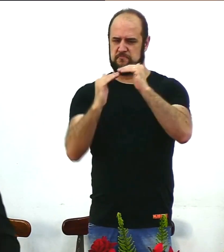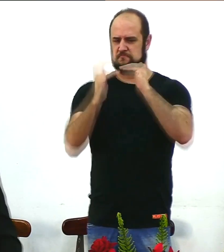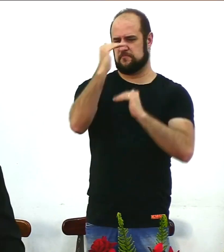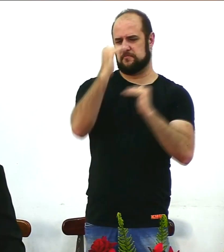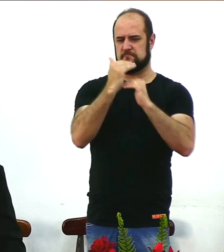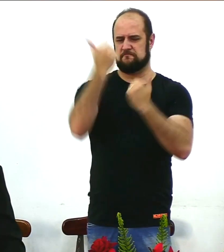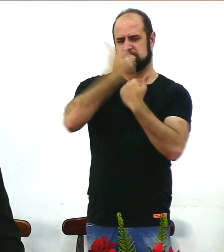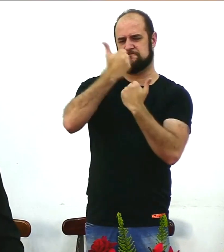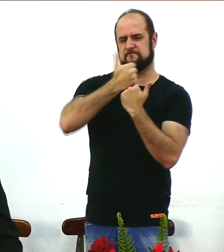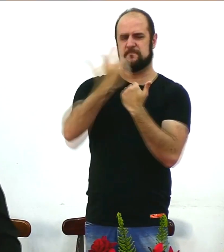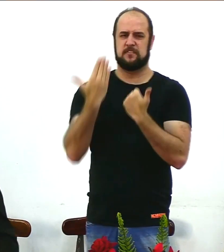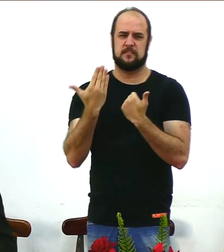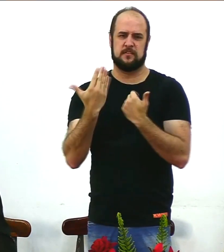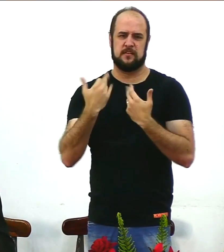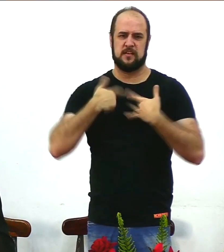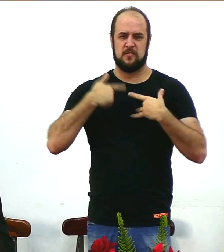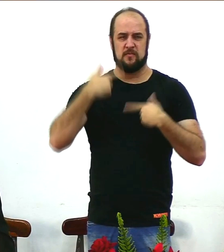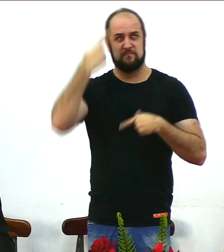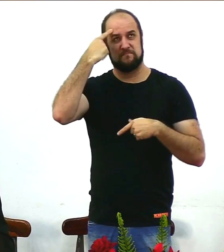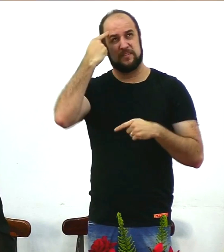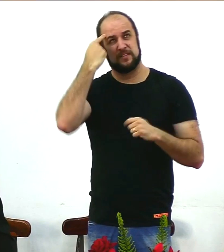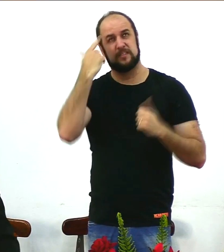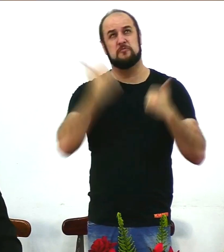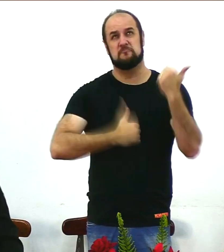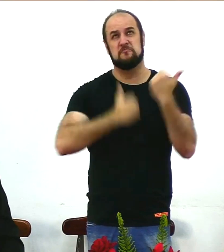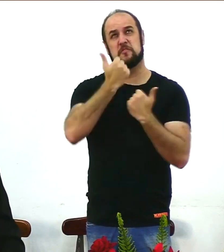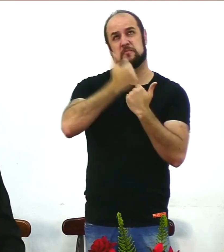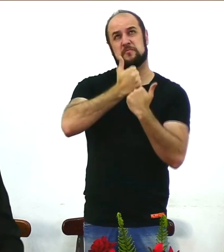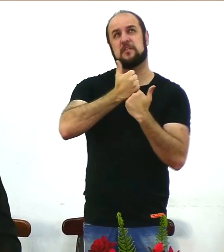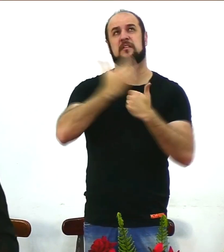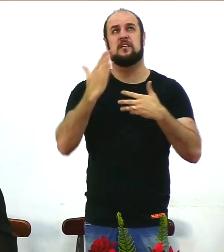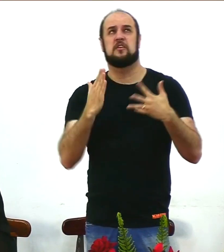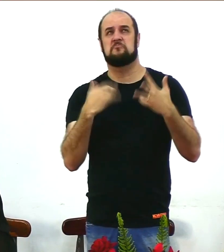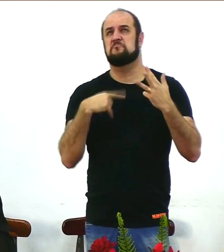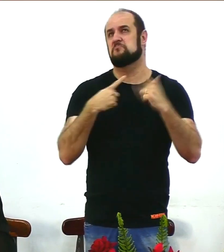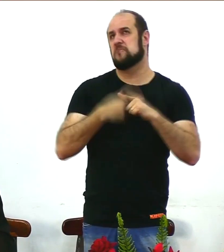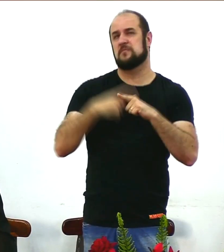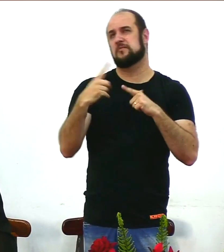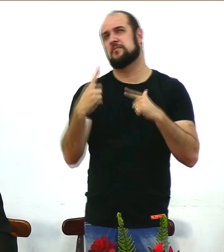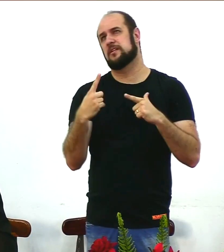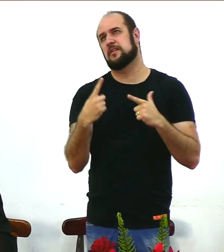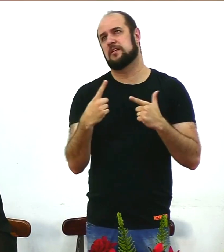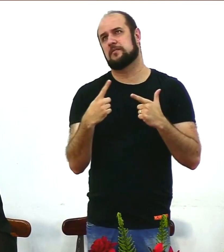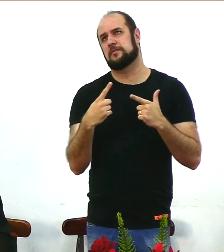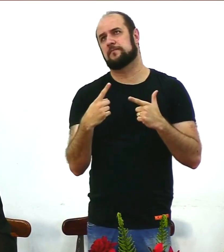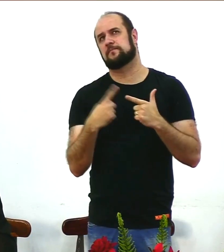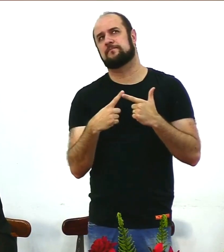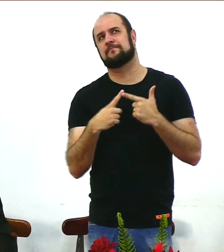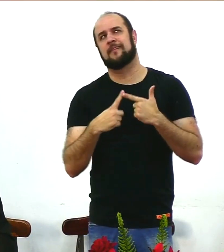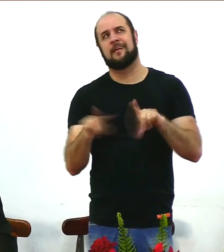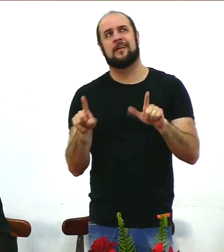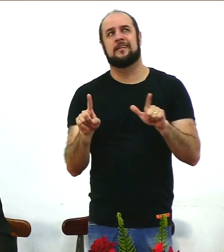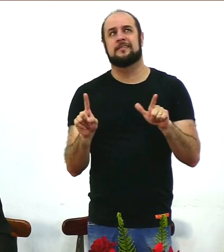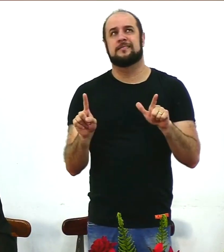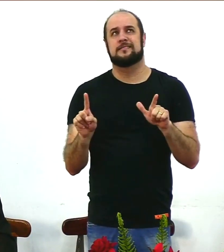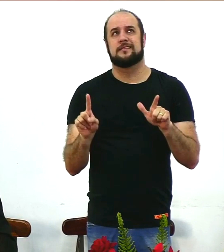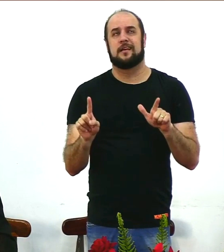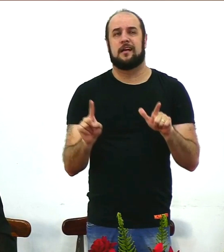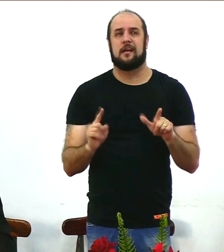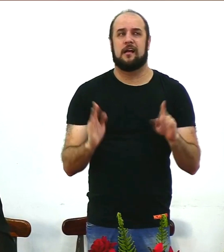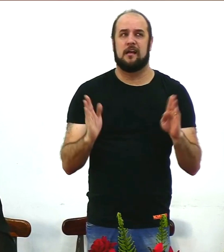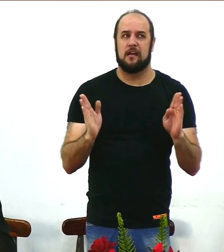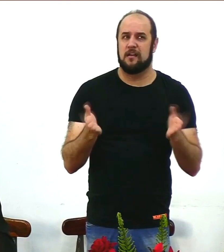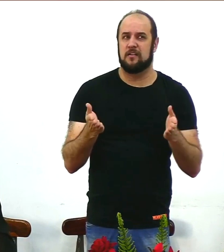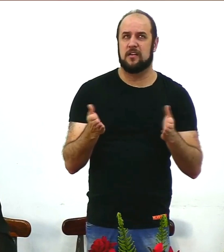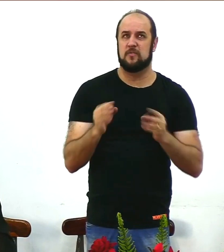Mas está tudo bem na medida do possível. Eu falei: o que isso quer dizer com na medida do possível, meu irmão? Ele falou: o senhor sabe, reverendo, o senhor